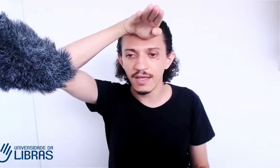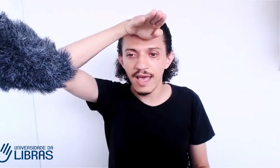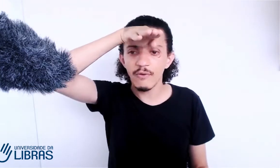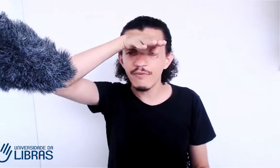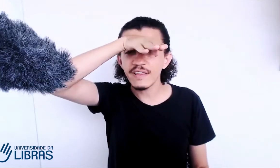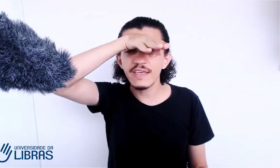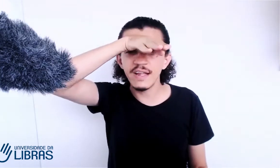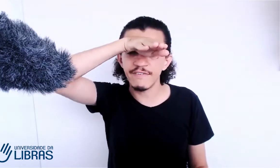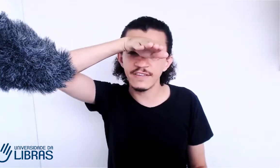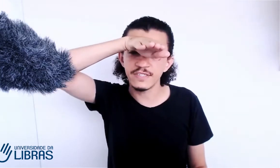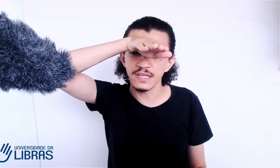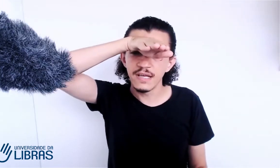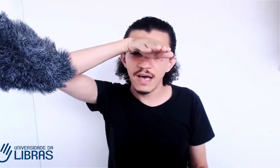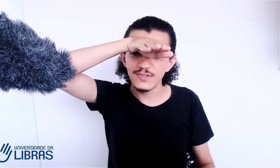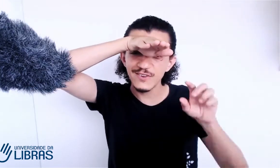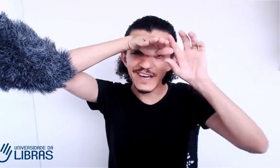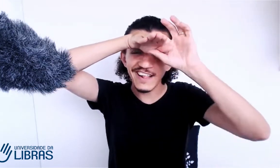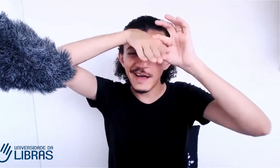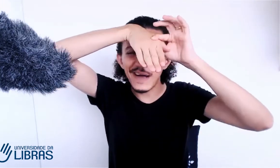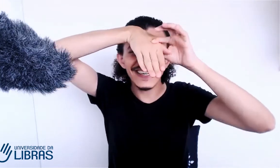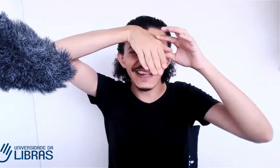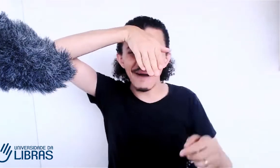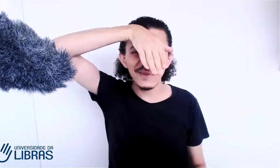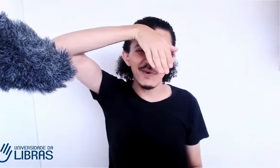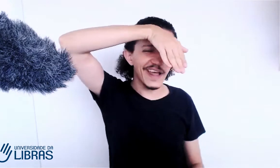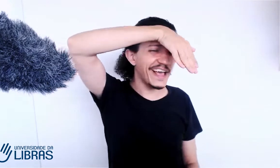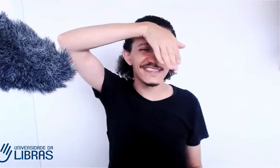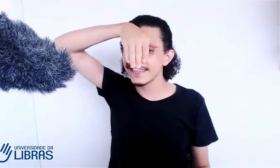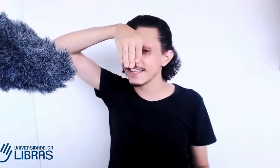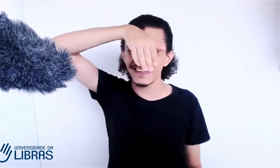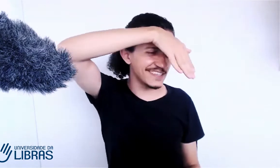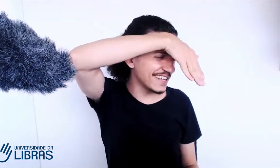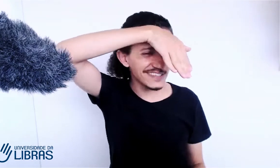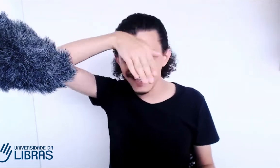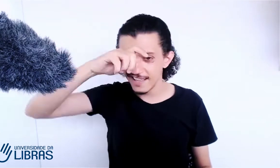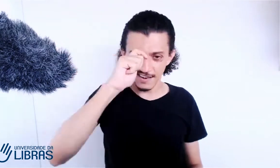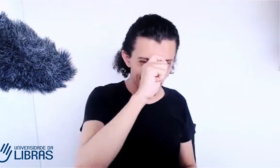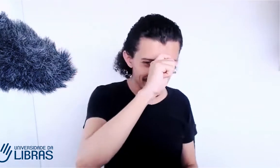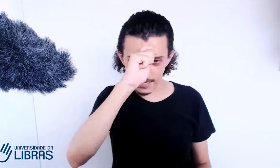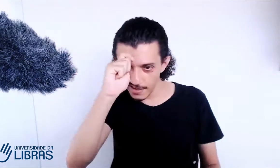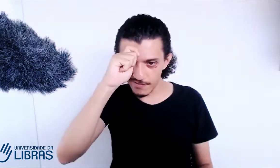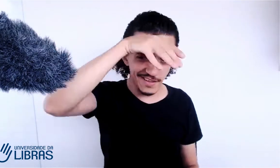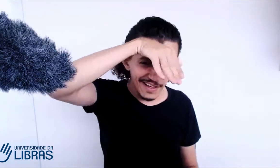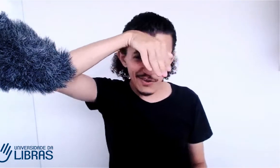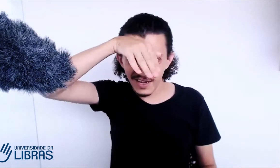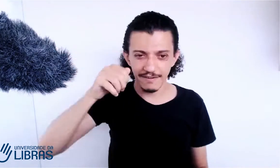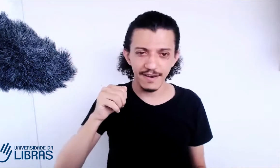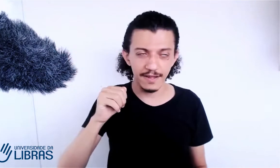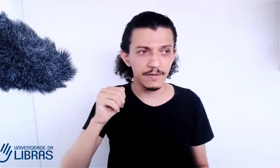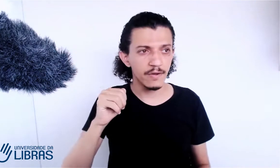Ela não é feita aqui na frente assim, a não ser que o cara tenha abaixado a aba do boné e esteja andando assim, né? Você consegue nem ver o que ele está falando, o que